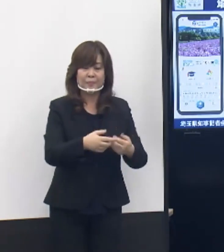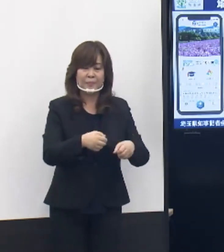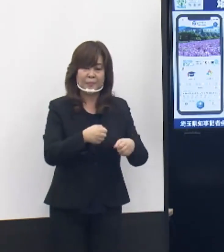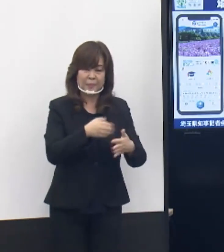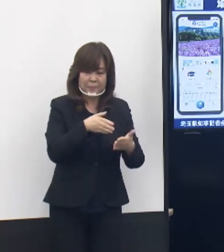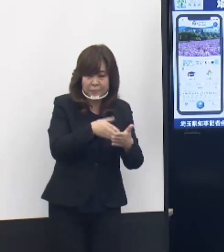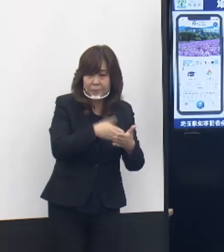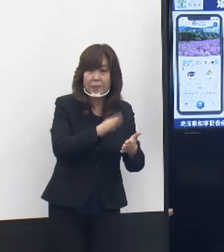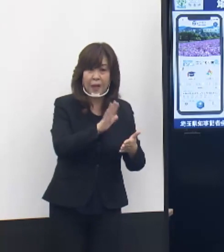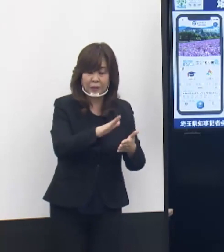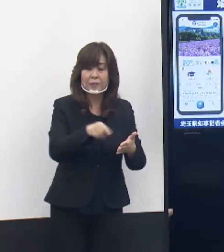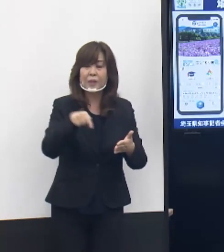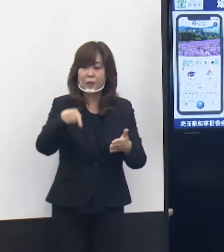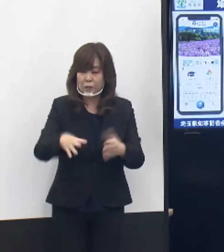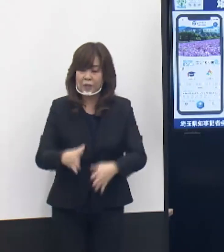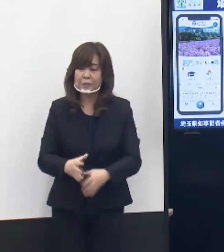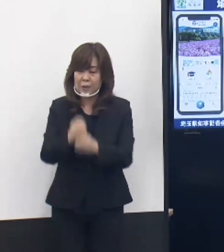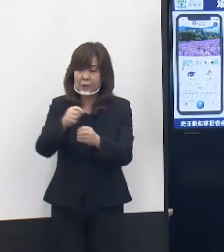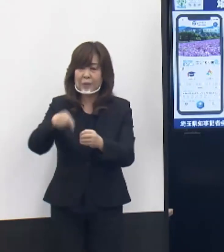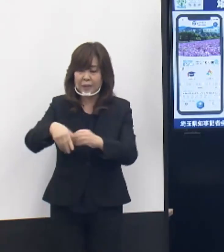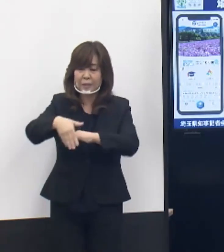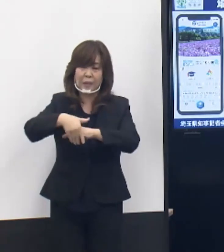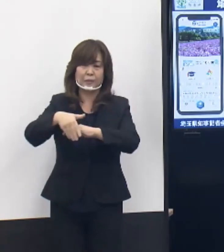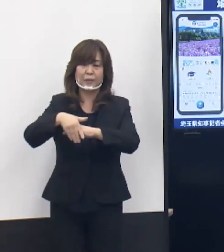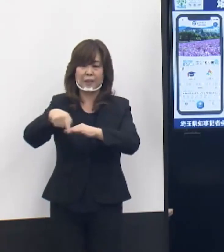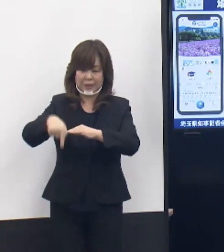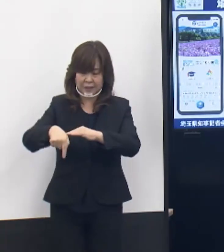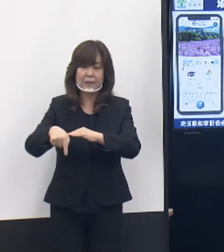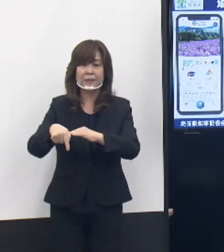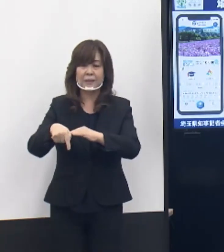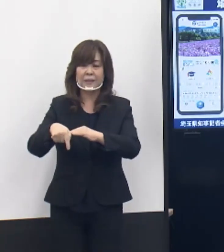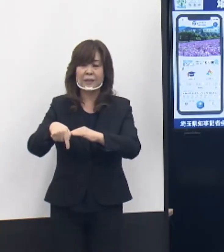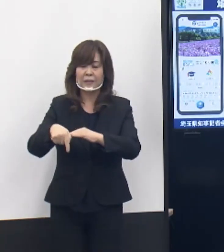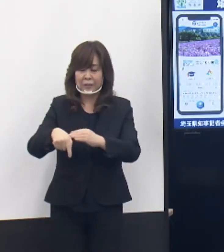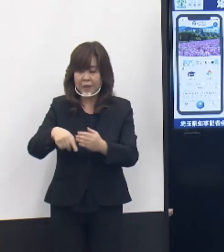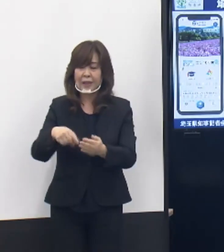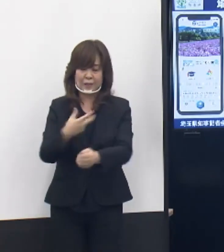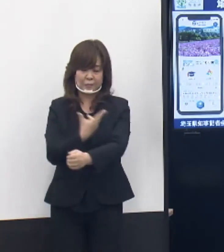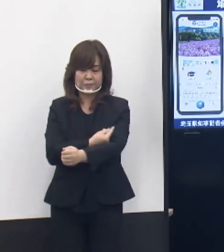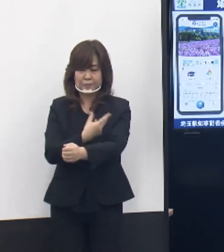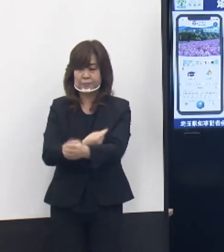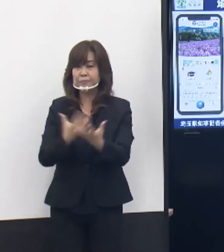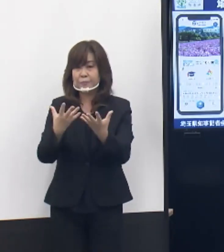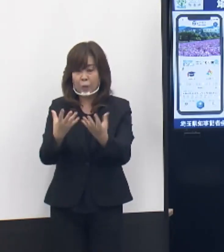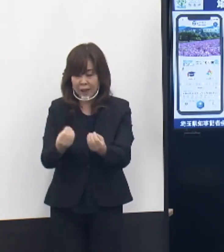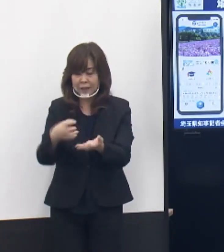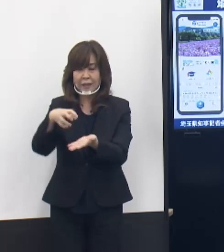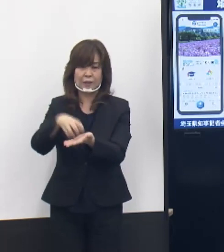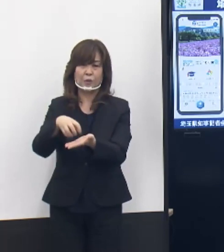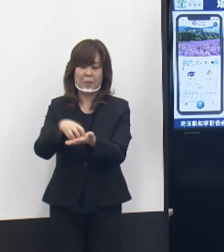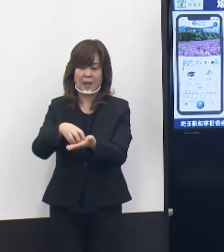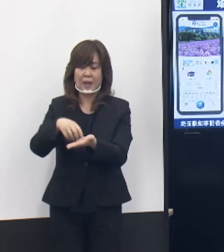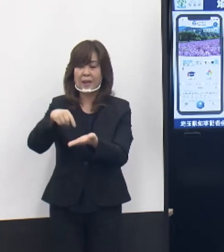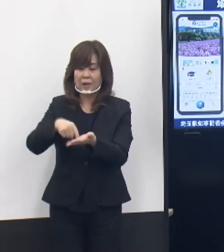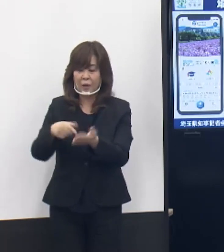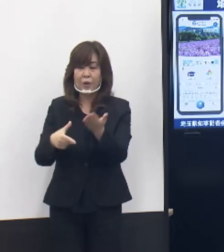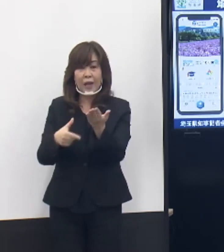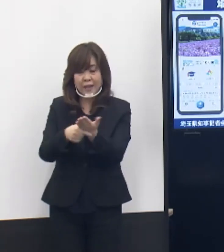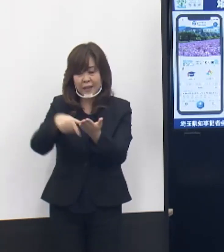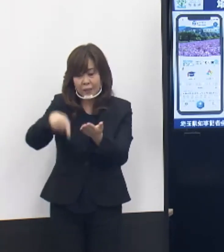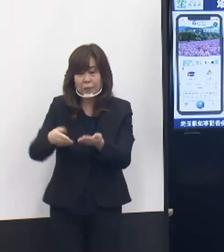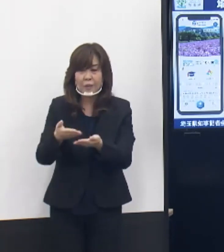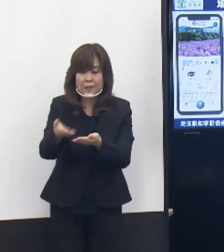き、この技術実証の期間中に使える確認済証の交付をスマートフォ